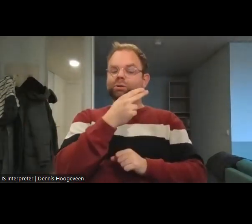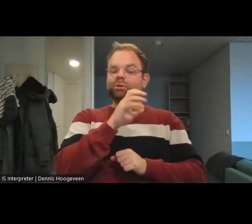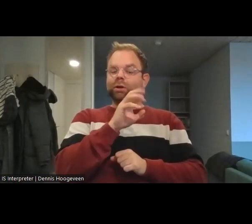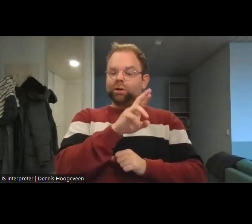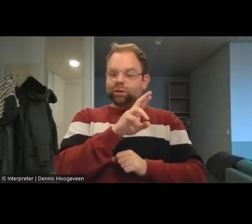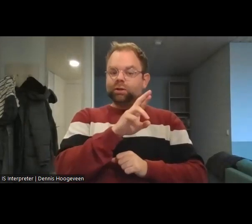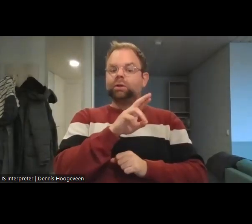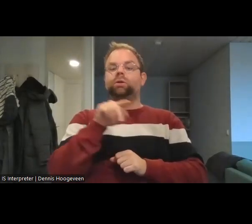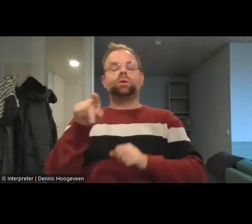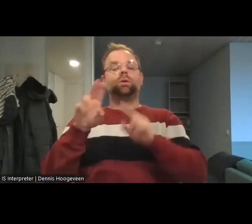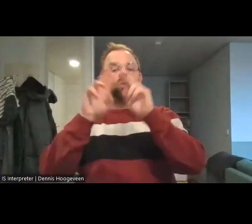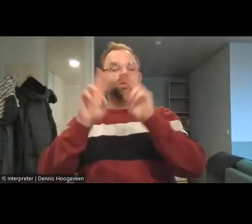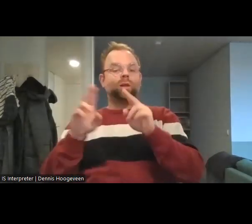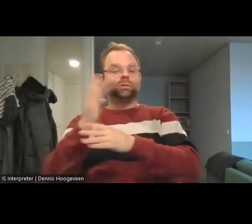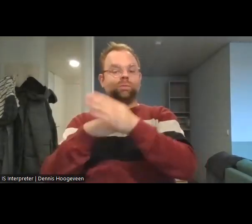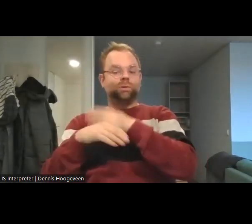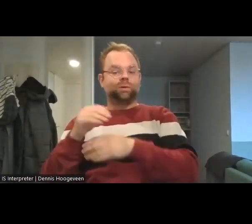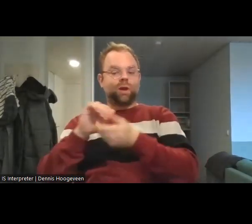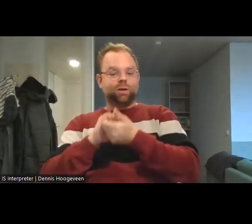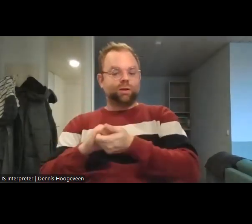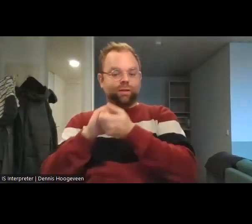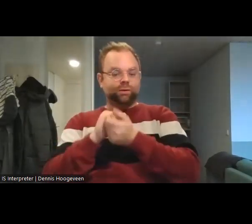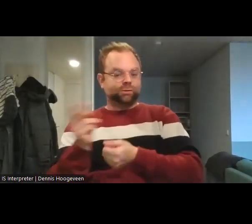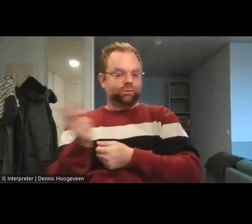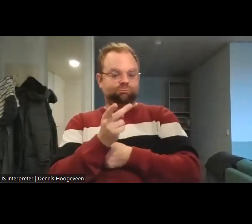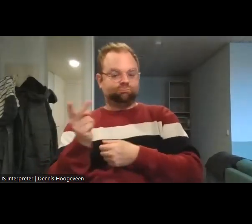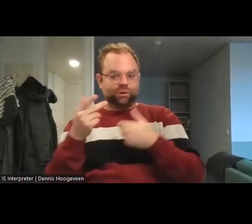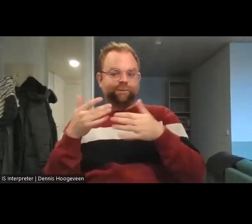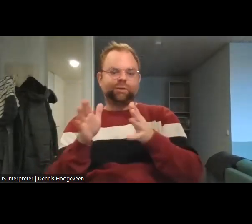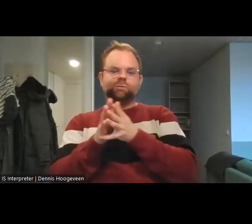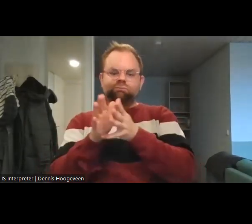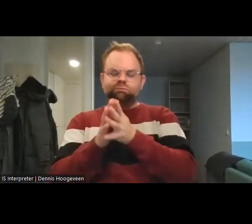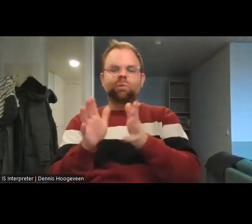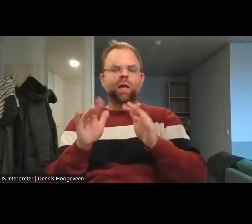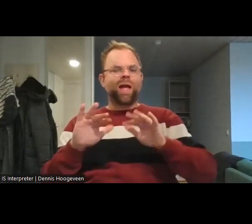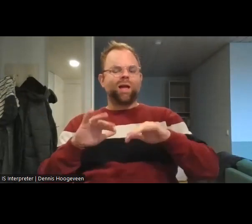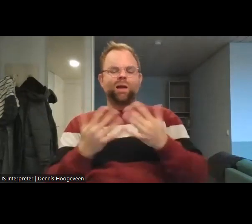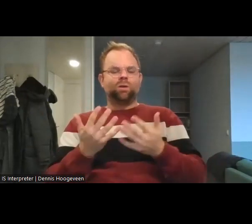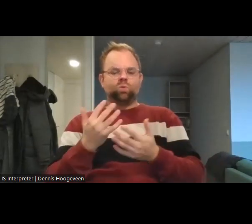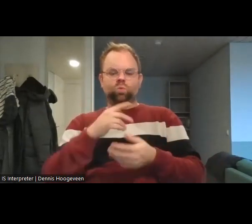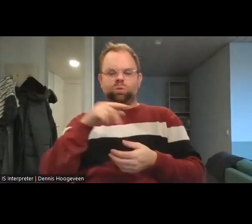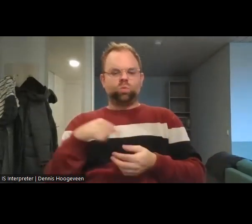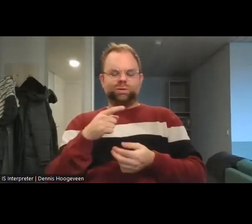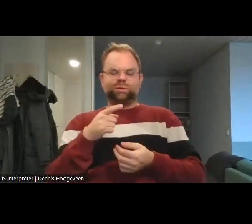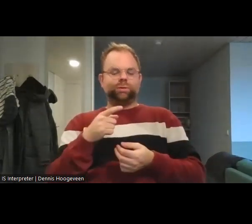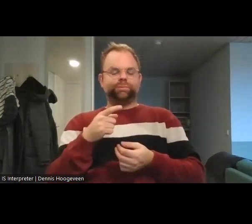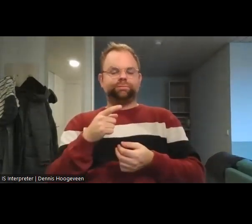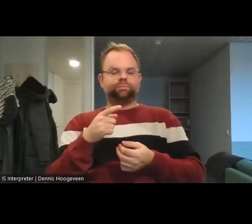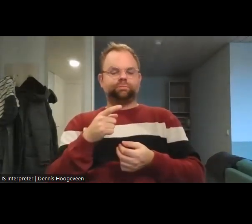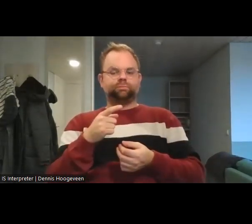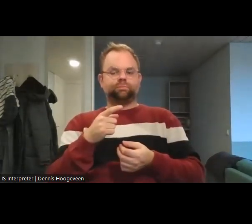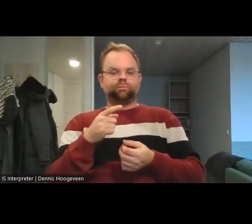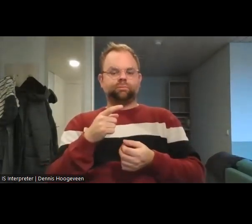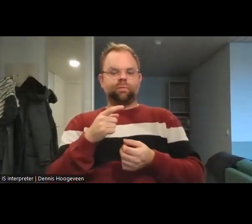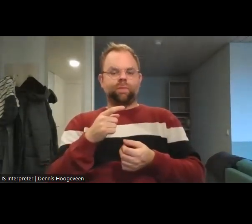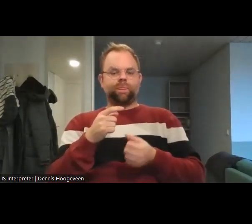expliquaient comment ils vont utiliser les mécanismes de droits humains,